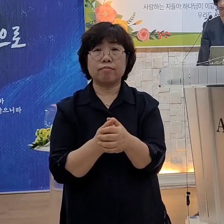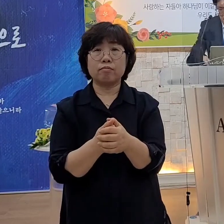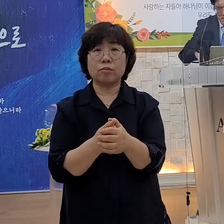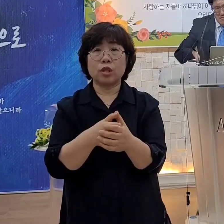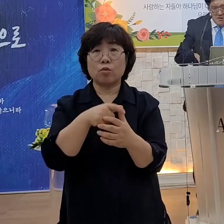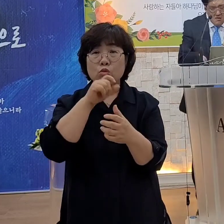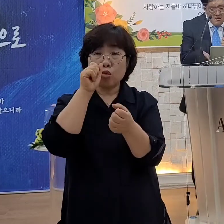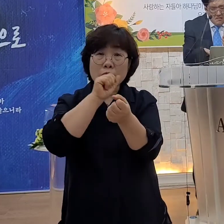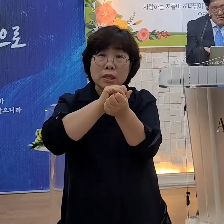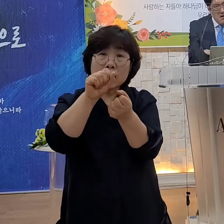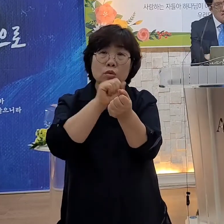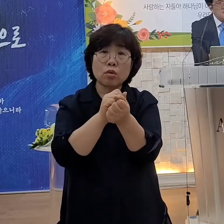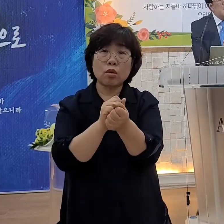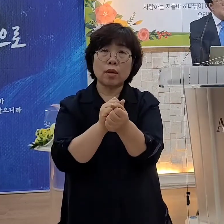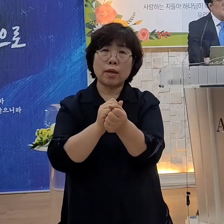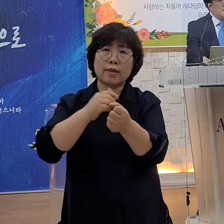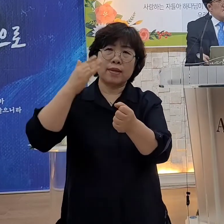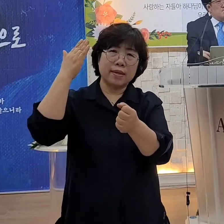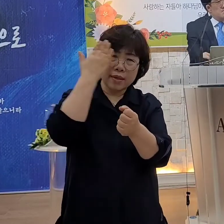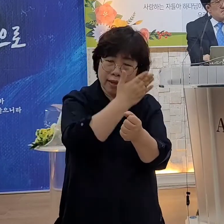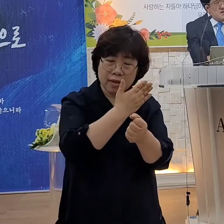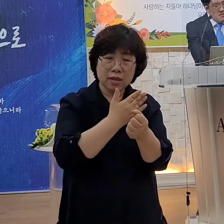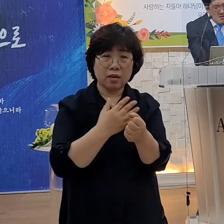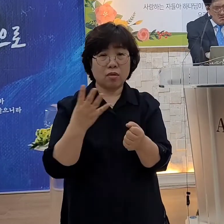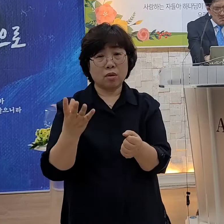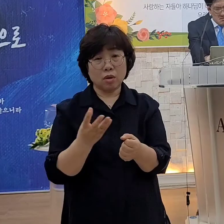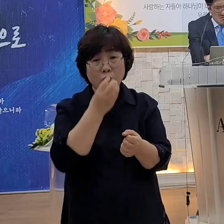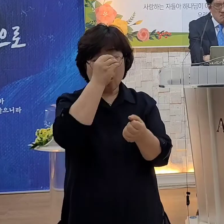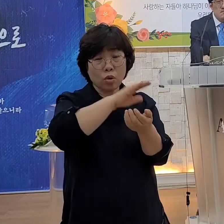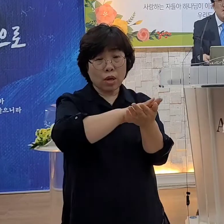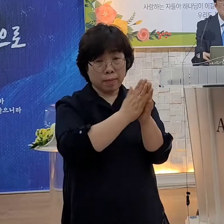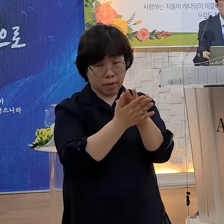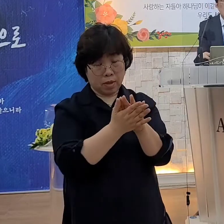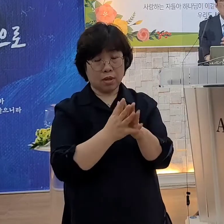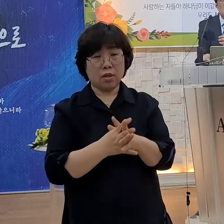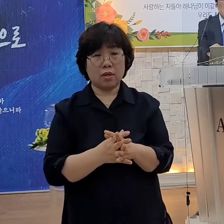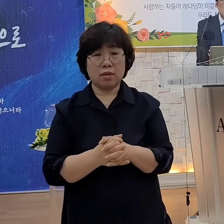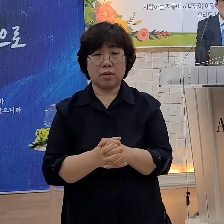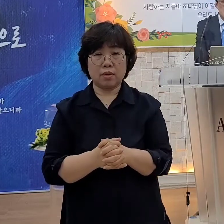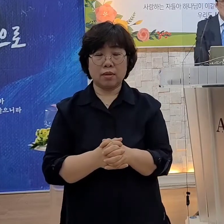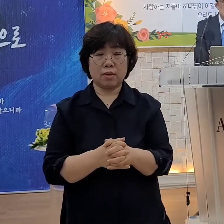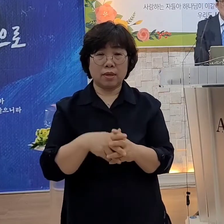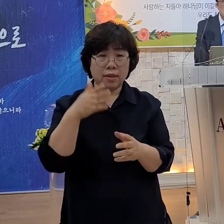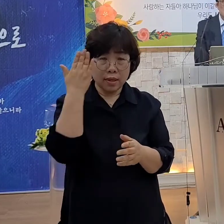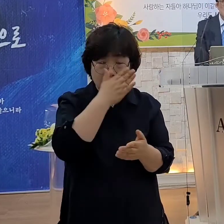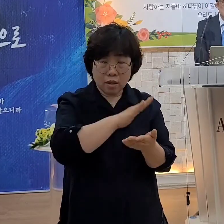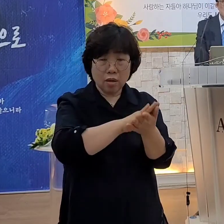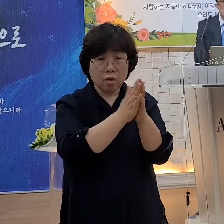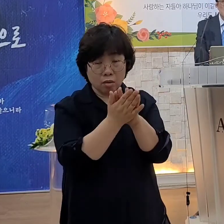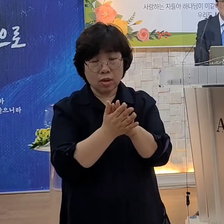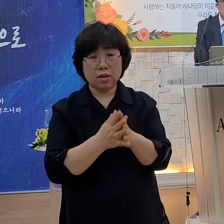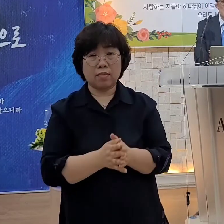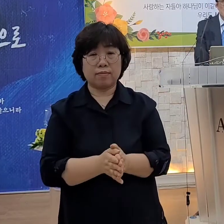그리고요, 깨끗하게 물로 깨끗하게 씻는 그리고 거룩하게 하시는.